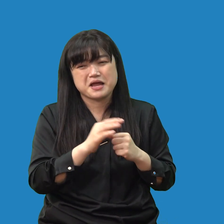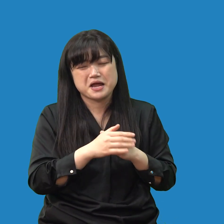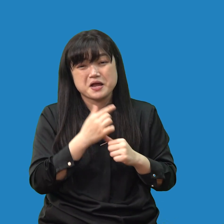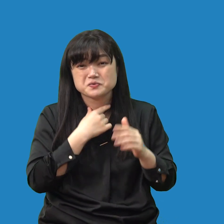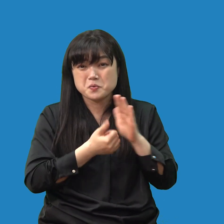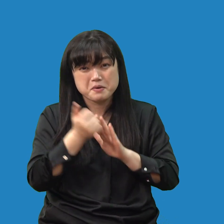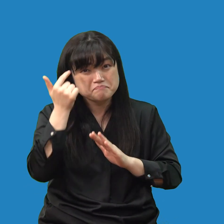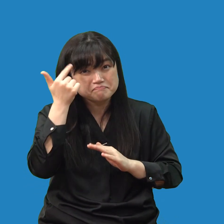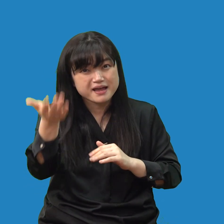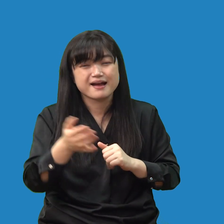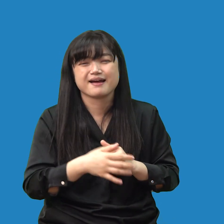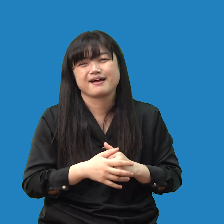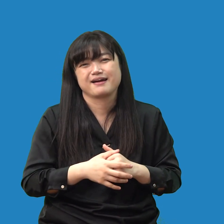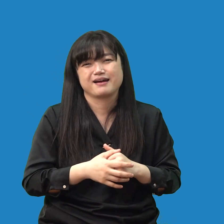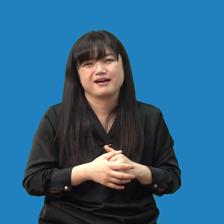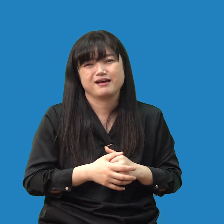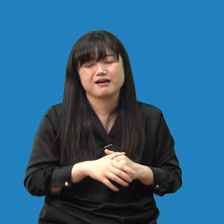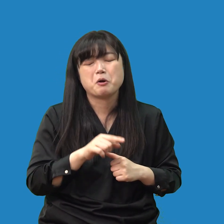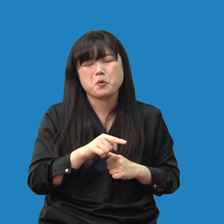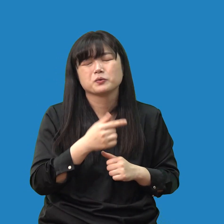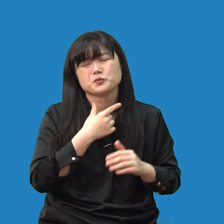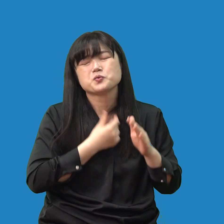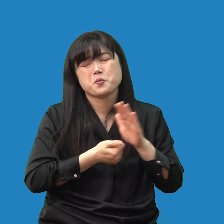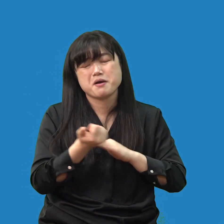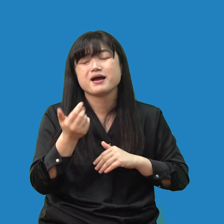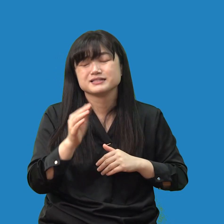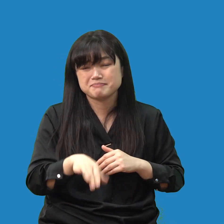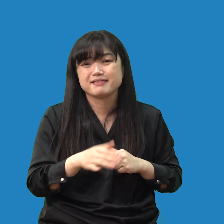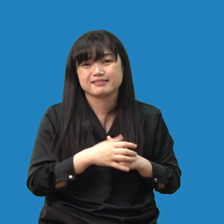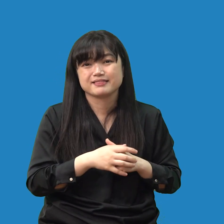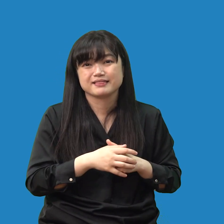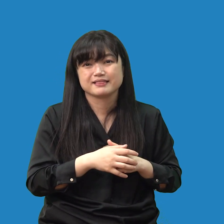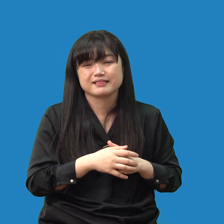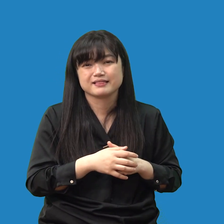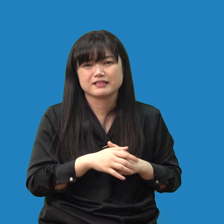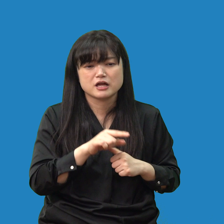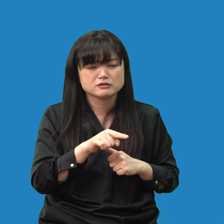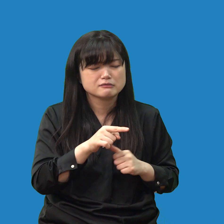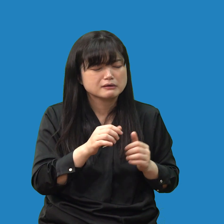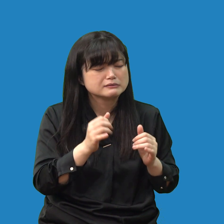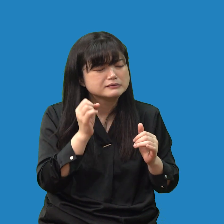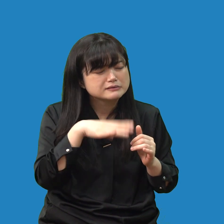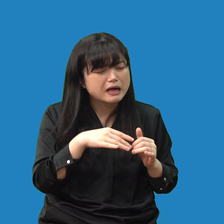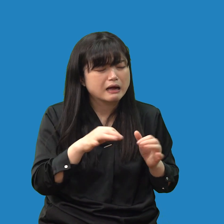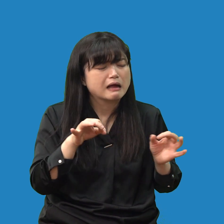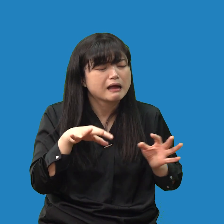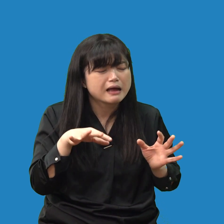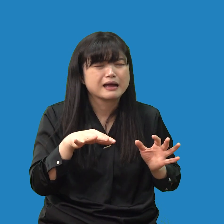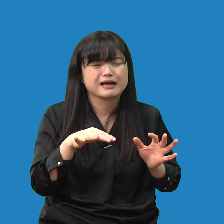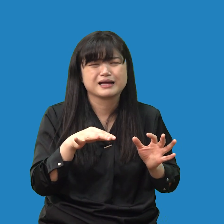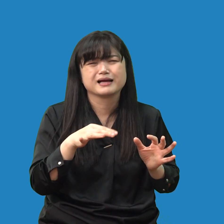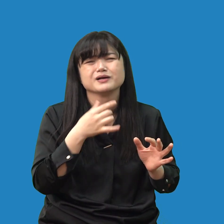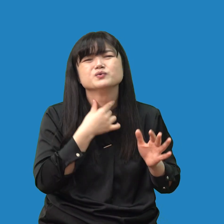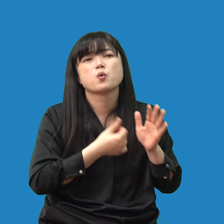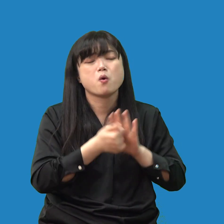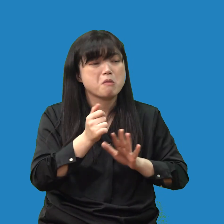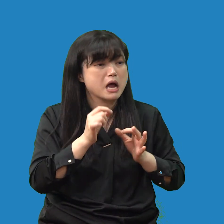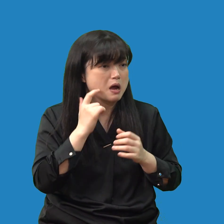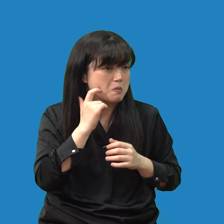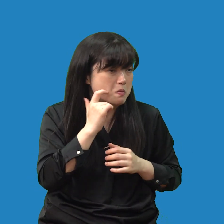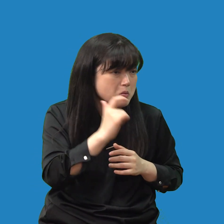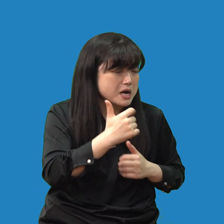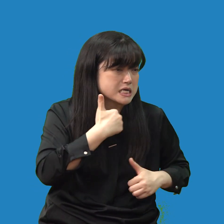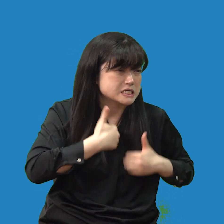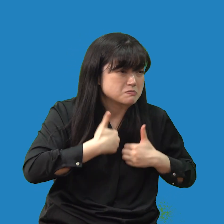그런 소망입니까? 물론 그것도 소망이지요. 하지만 그런 인간적인 소망은 우리에게